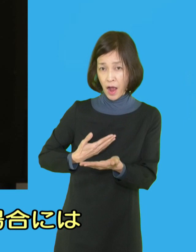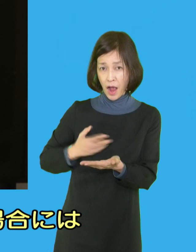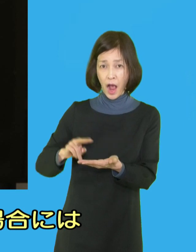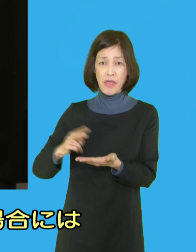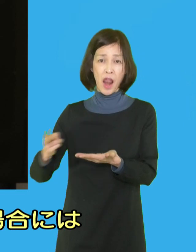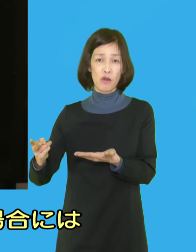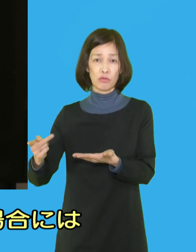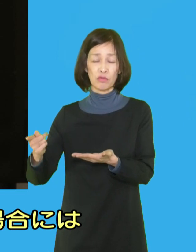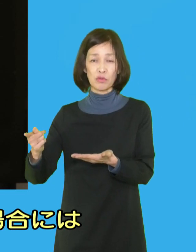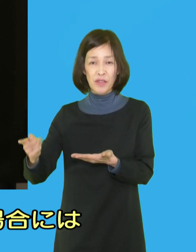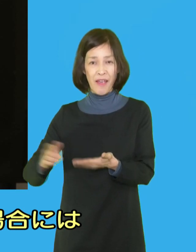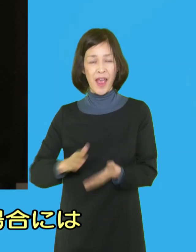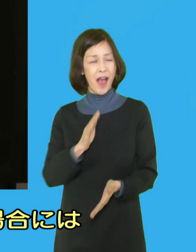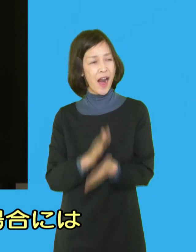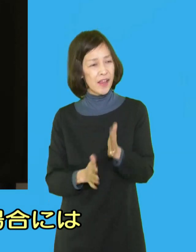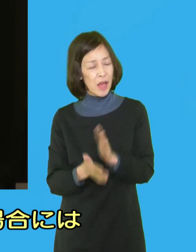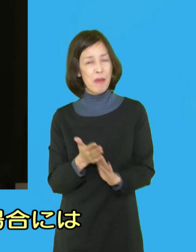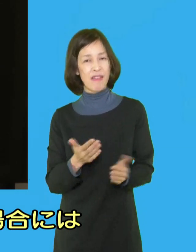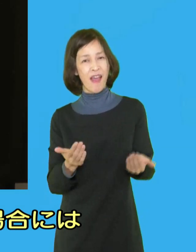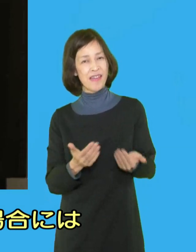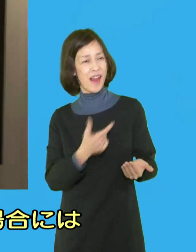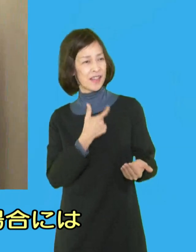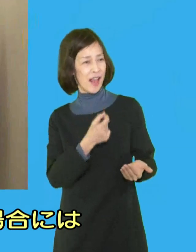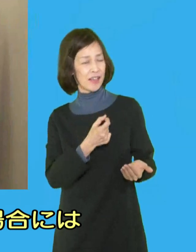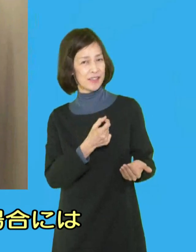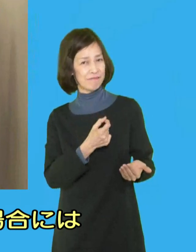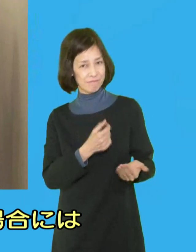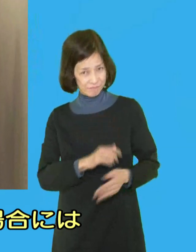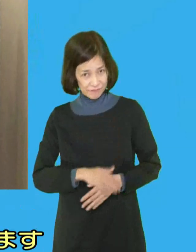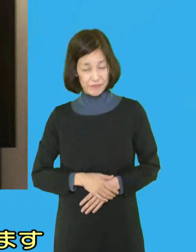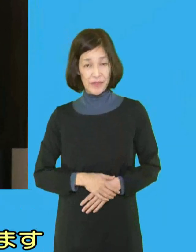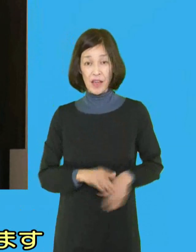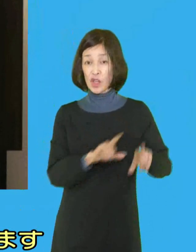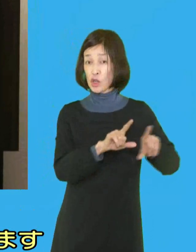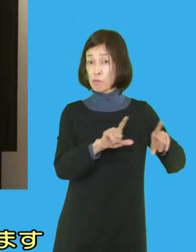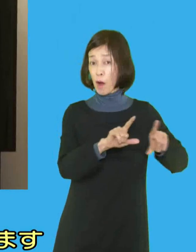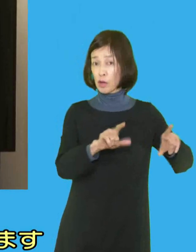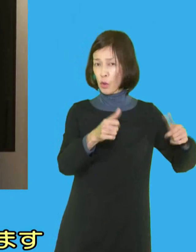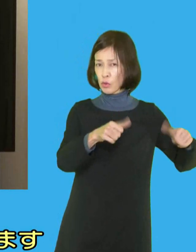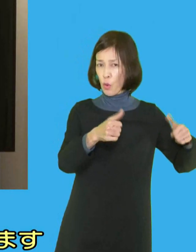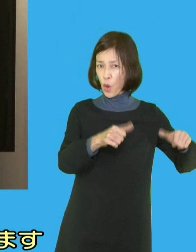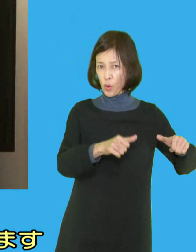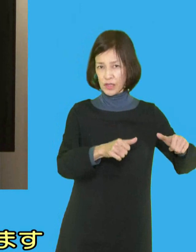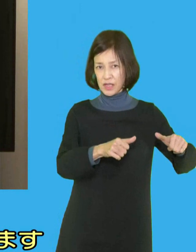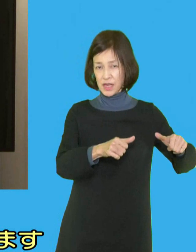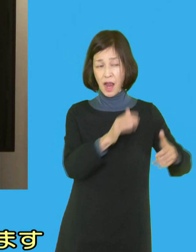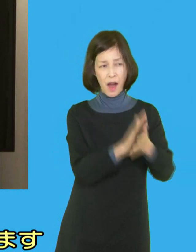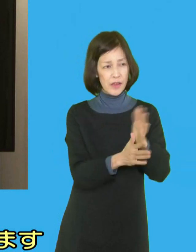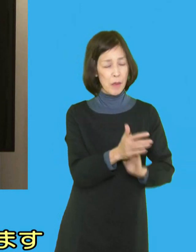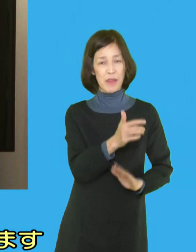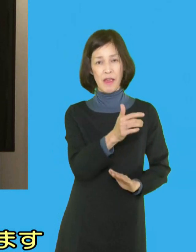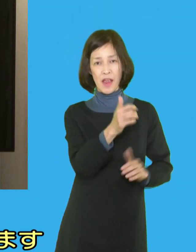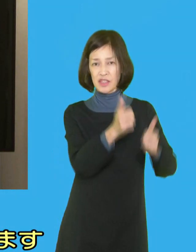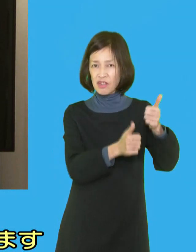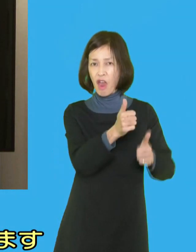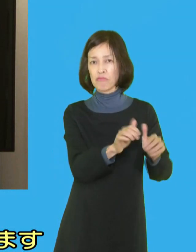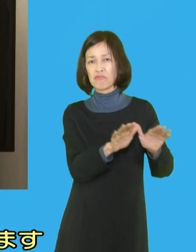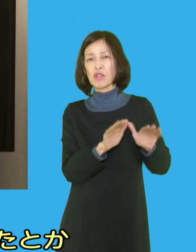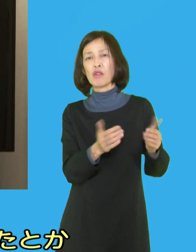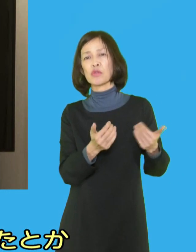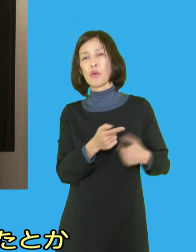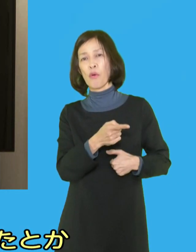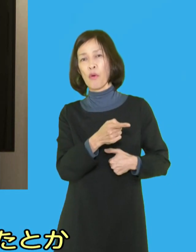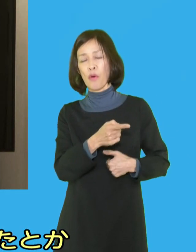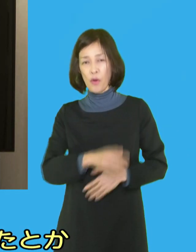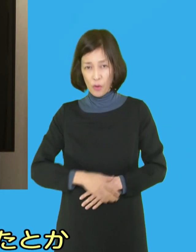また堺市に復職をしたいといった場合は、一般の方と同じようにもう一度試験から受け直すという状況になります